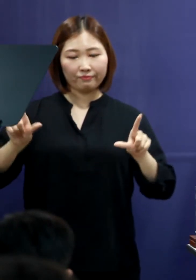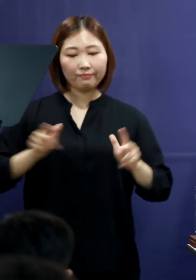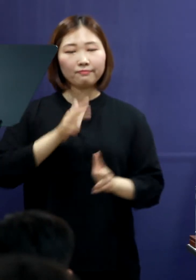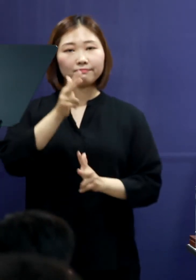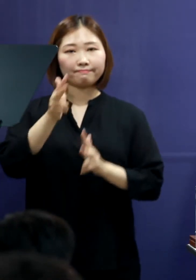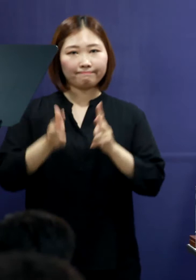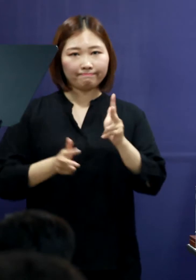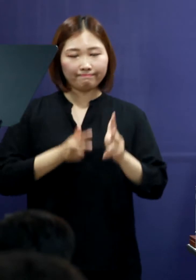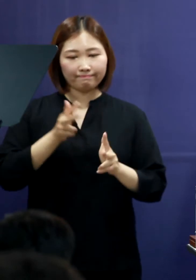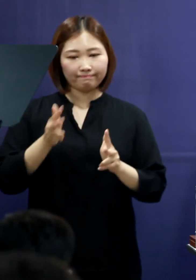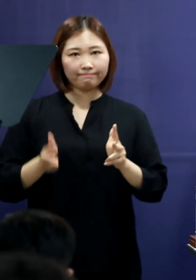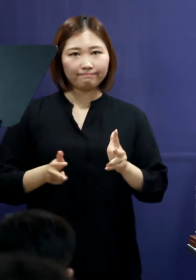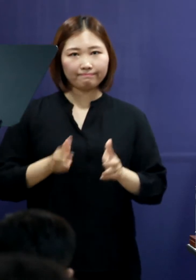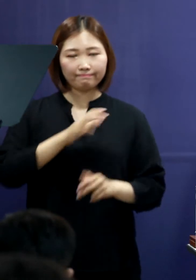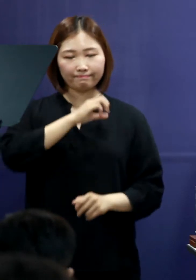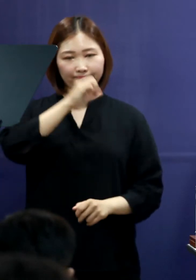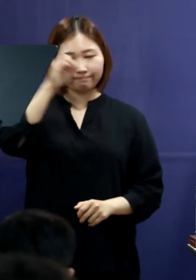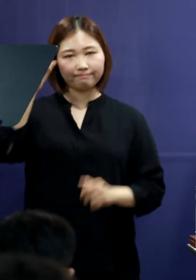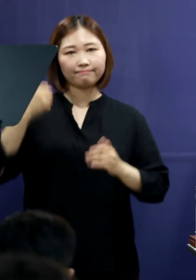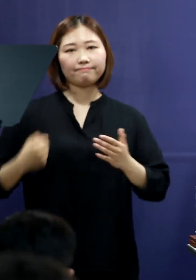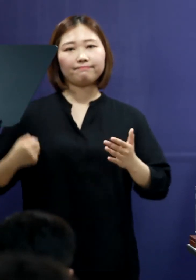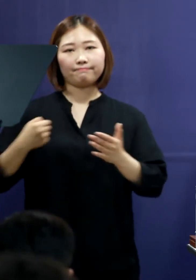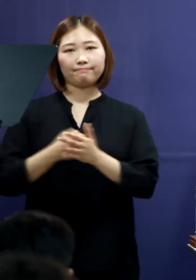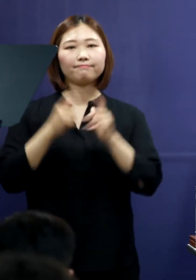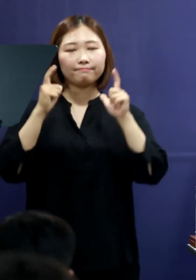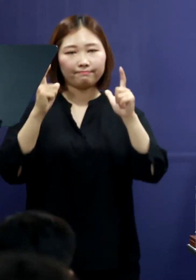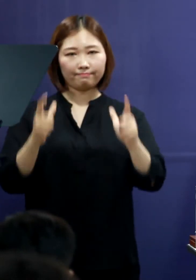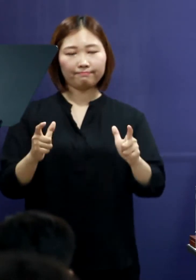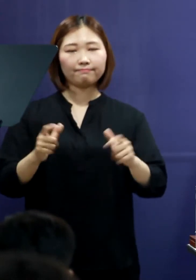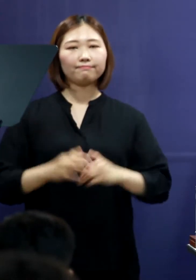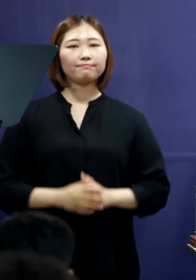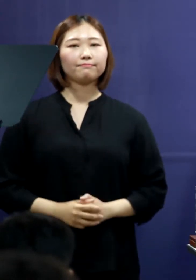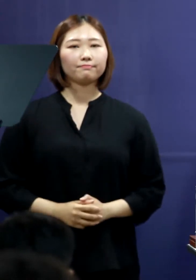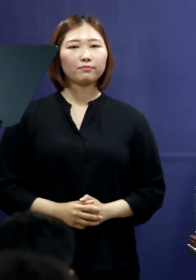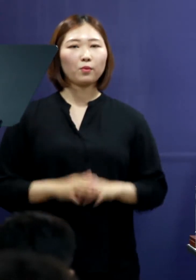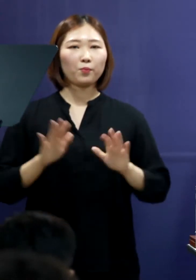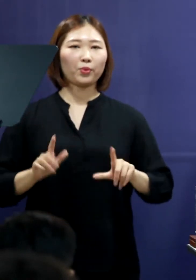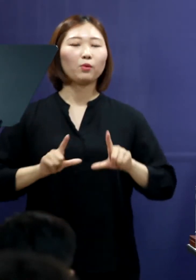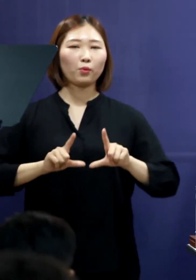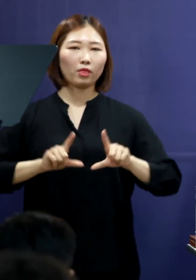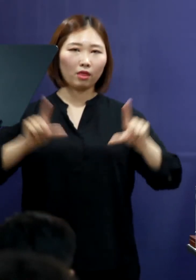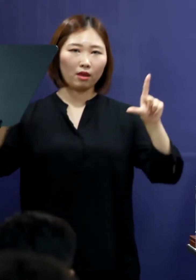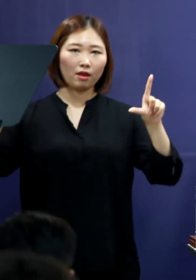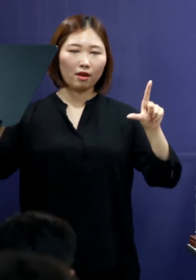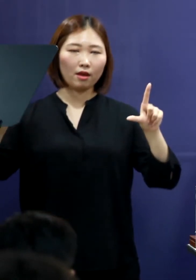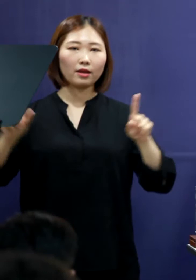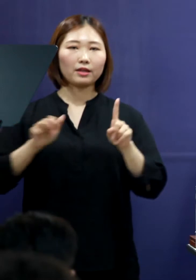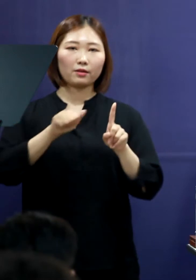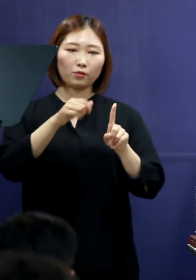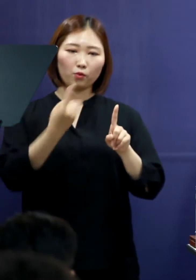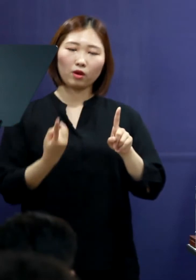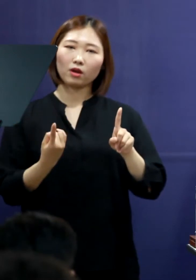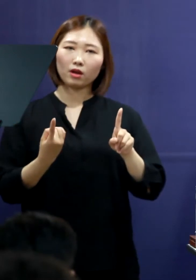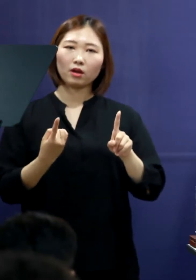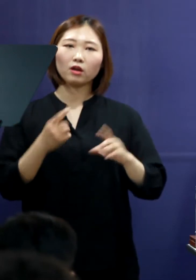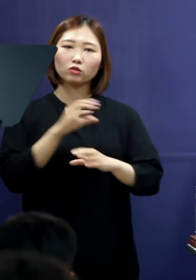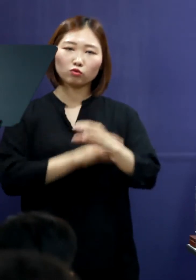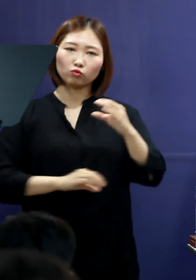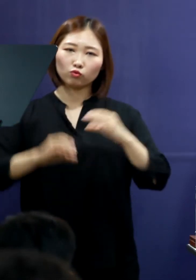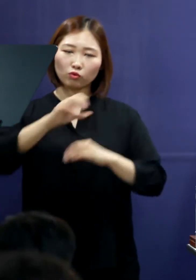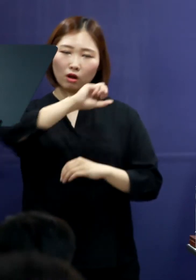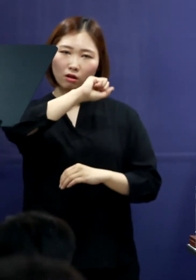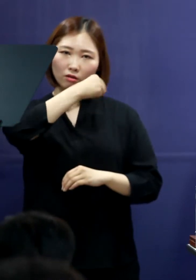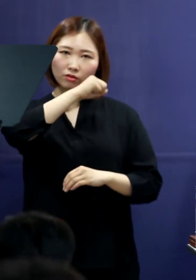사업시행 대상지로 선정됐습니다. 이에 따라서 올해 제1회 추가경정 예산에